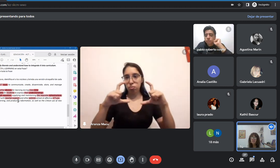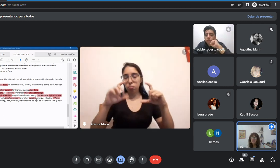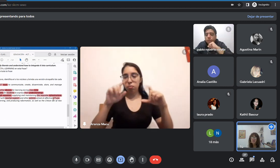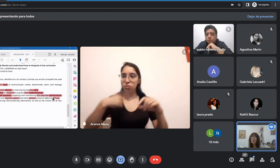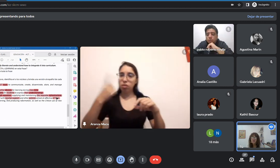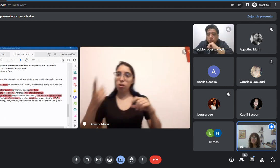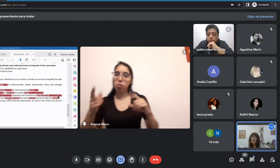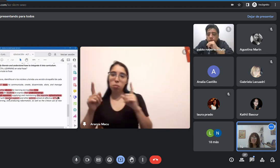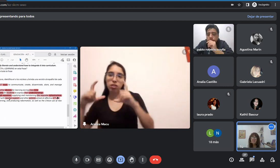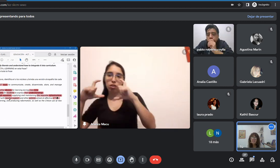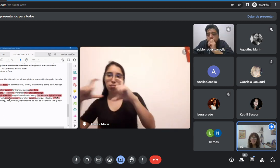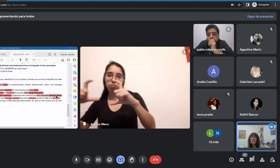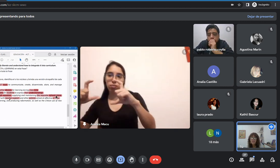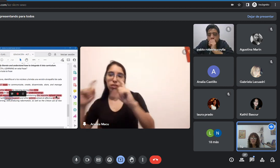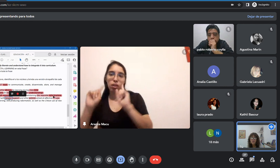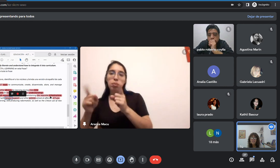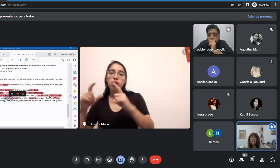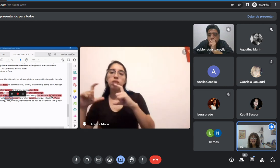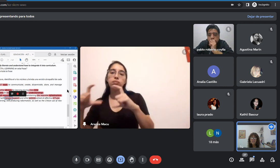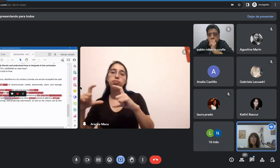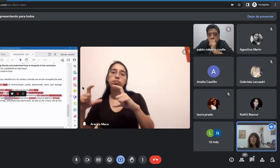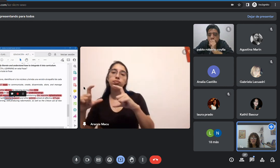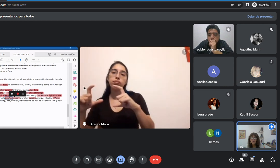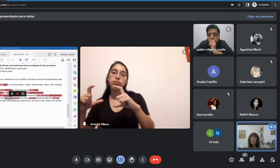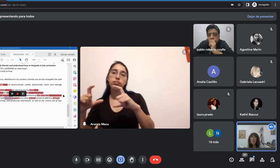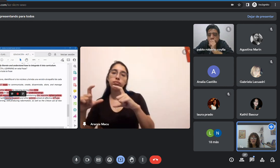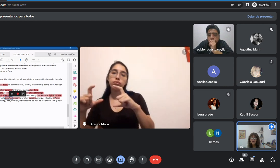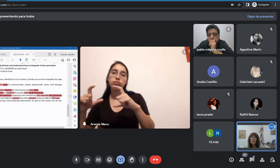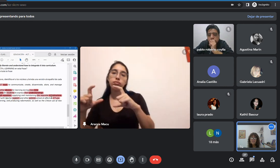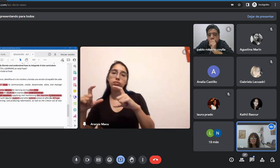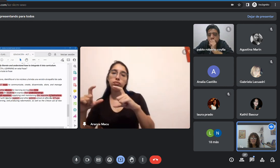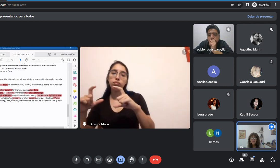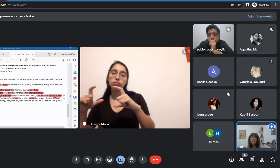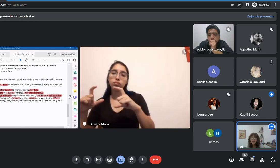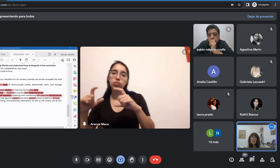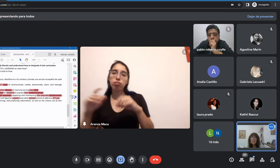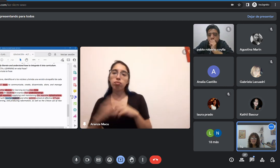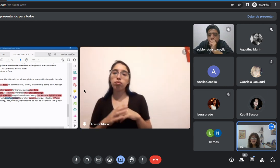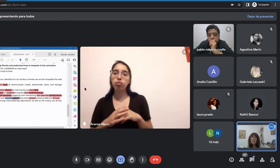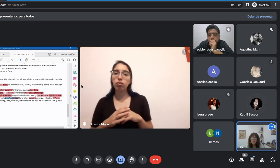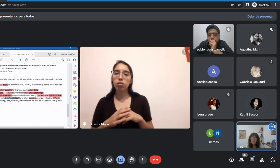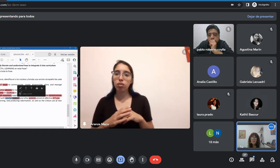solo. Teacher support sería todo uno. ¿Sí?